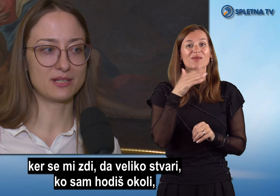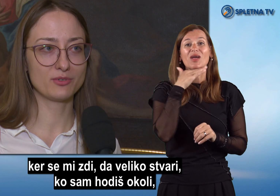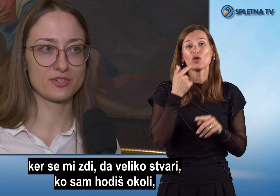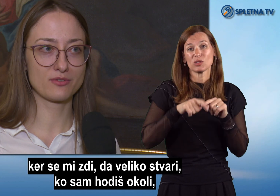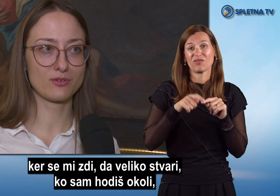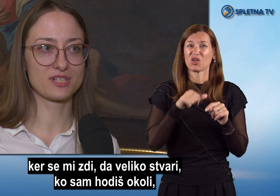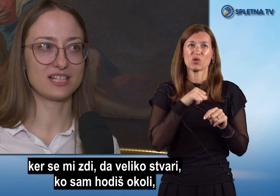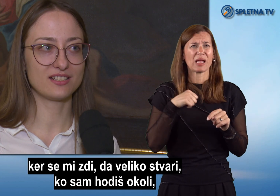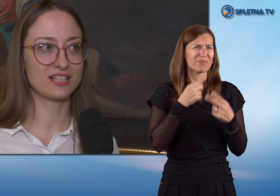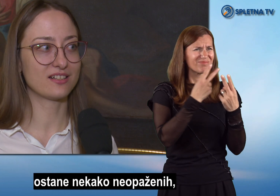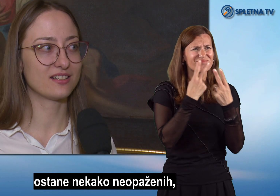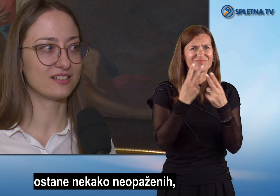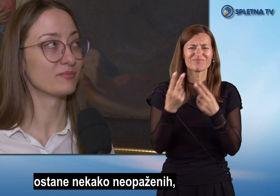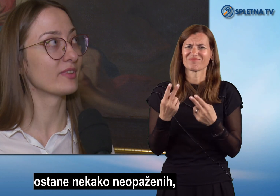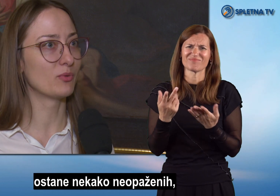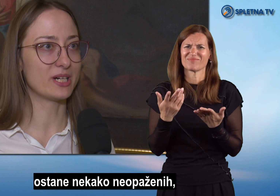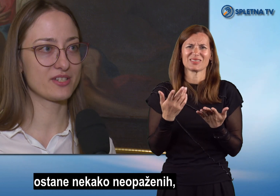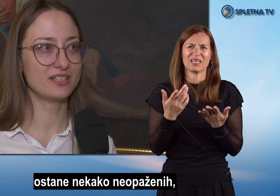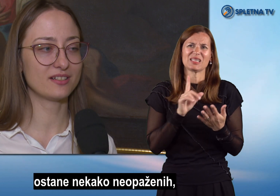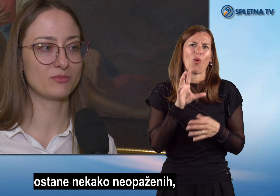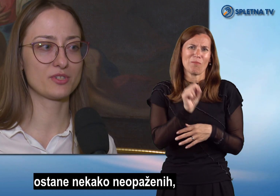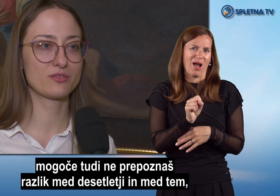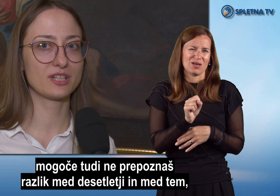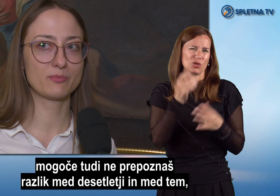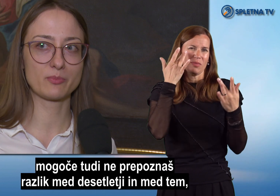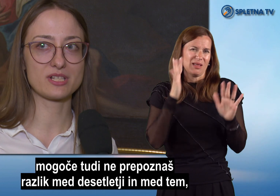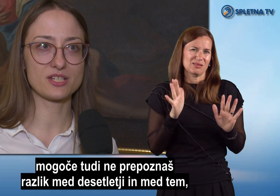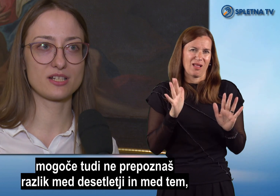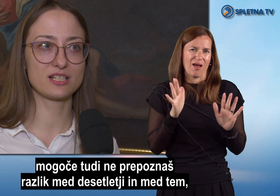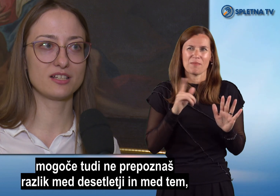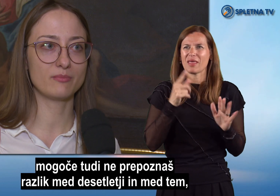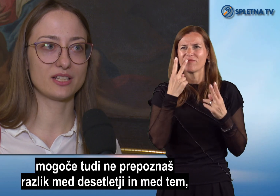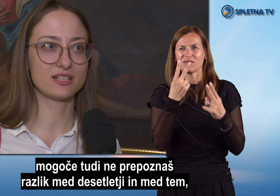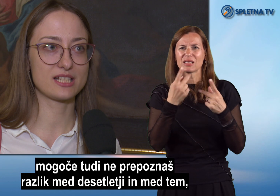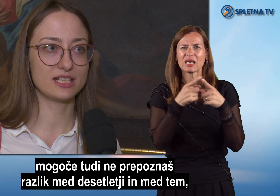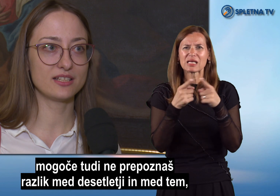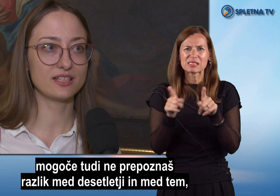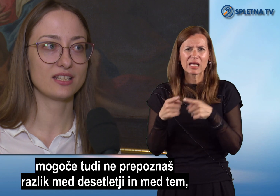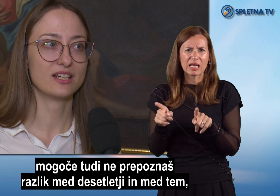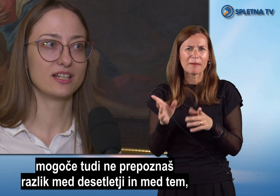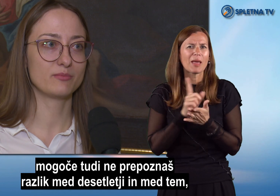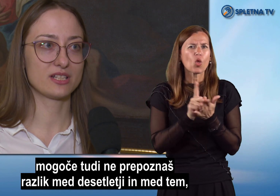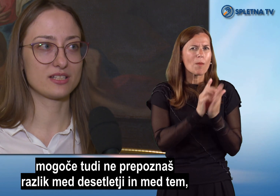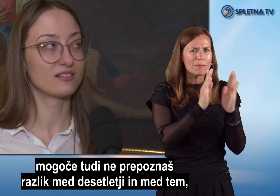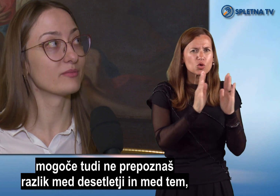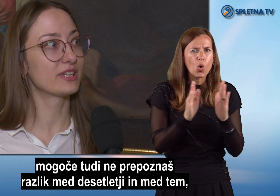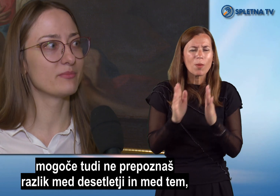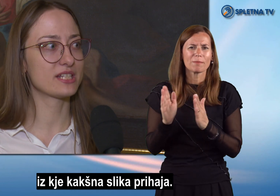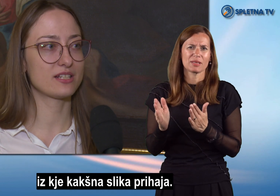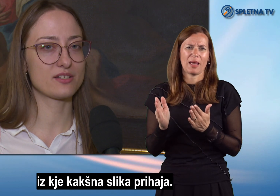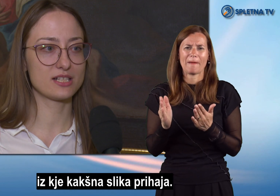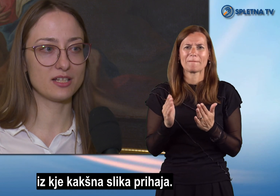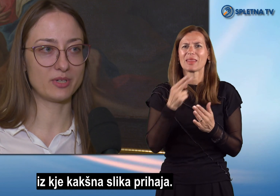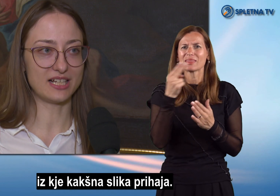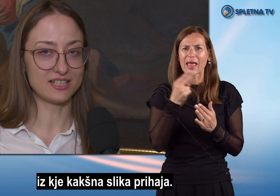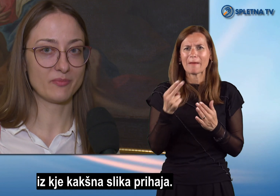ki sam hodiš okrog, ostane nekako neopaženih. Mogoče tudi ne prepoznaš razlik med desetletji in med temi, iz